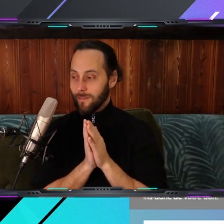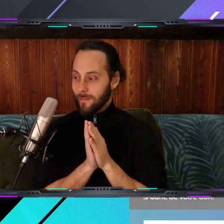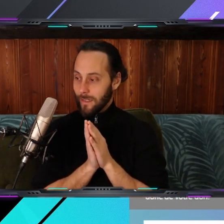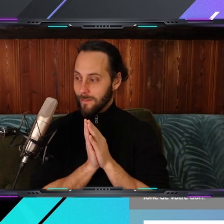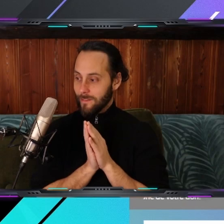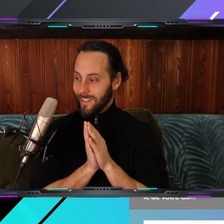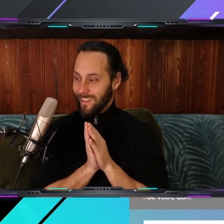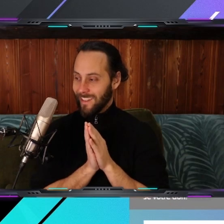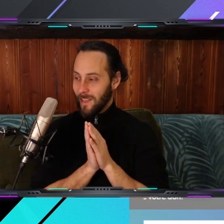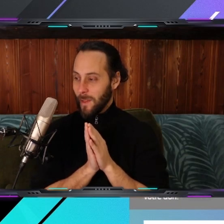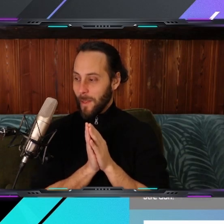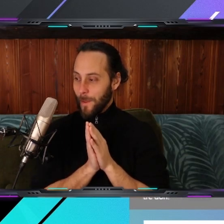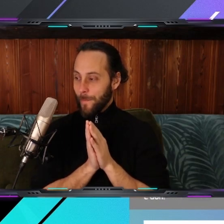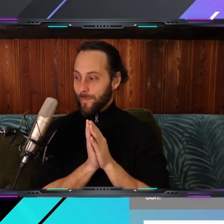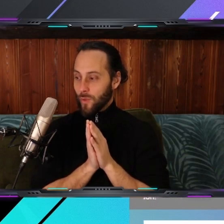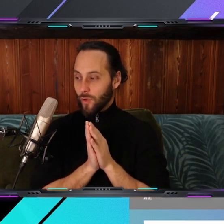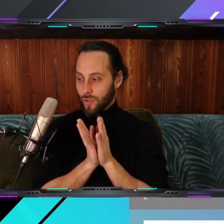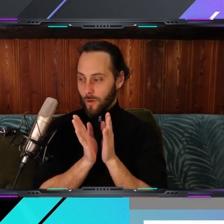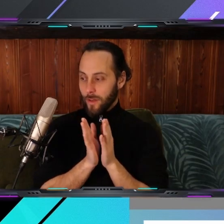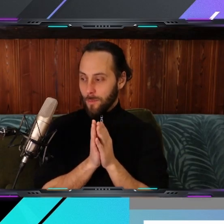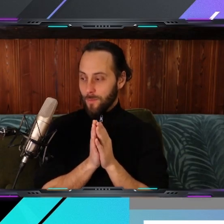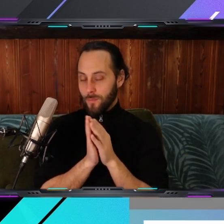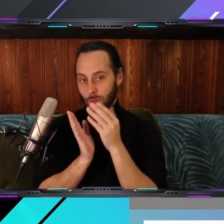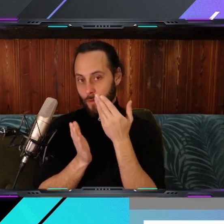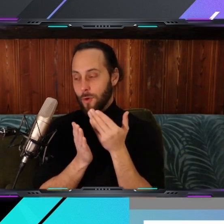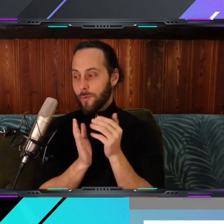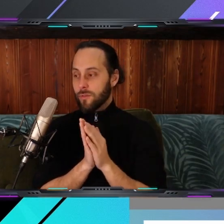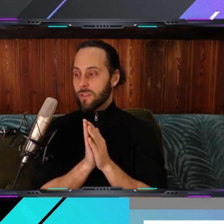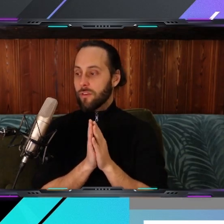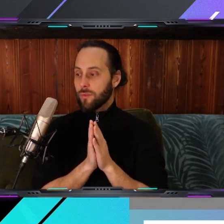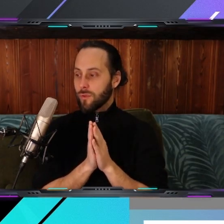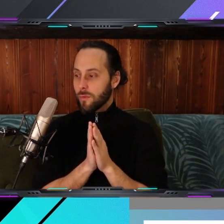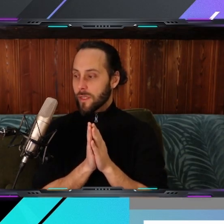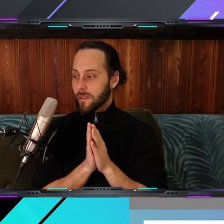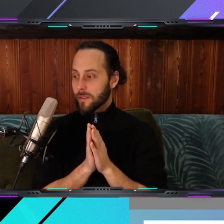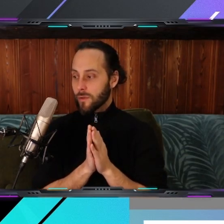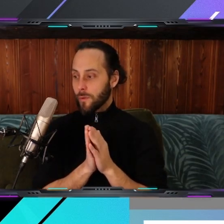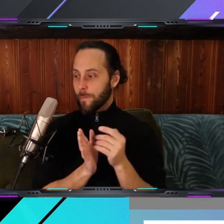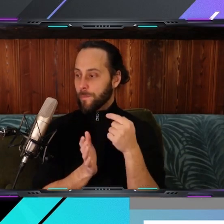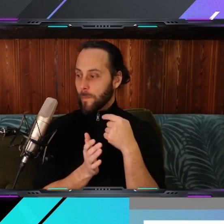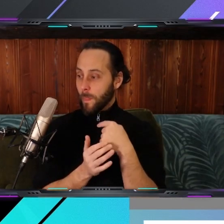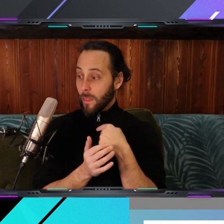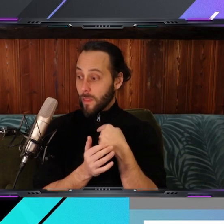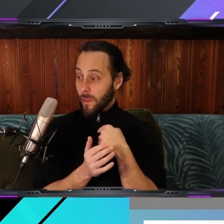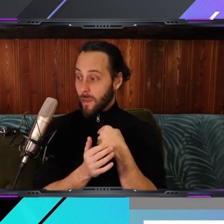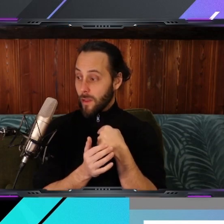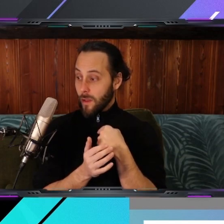d'apprenti. Voilà. Donc je le ferai. Dans ta proposition, je la ferai plutôt comme ça. C'est que